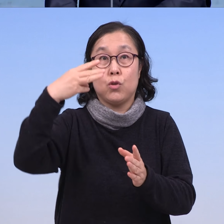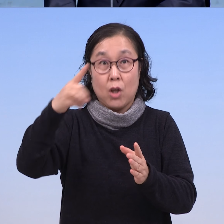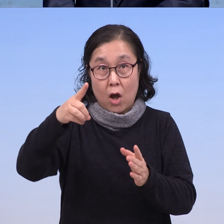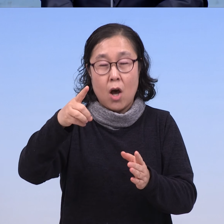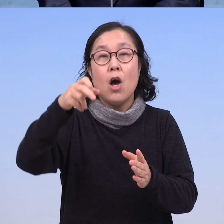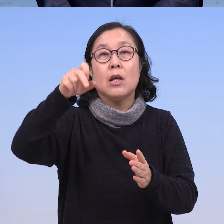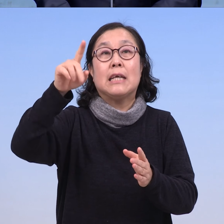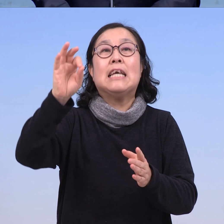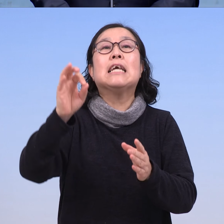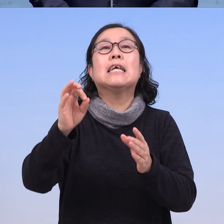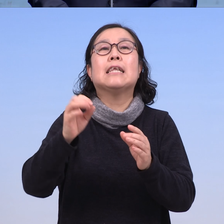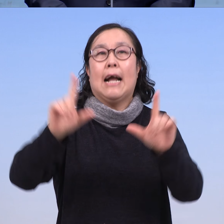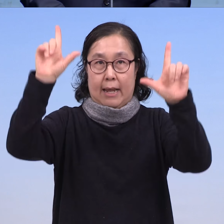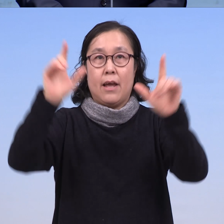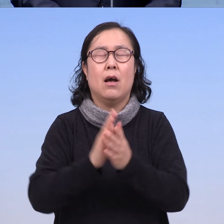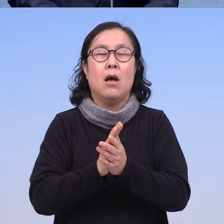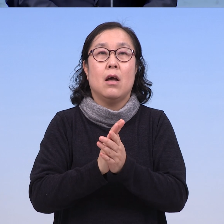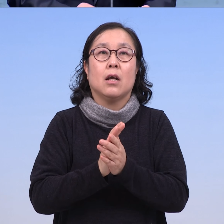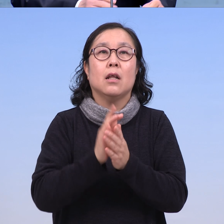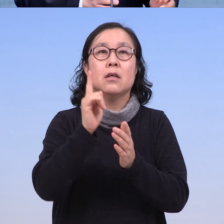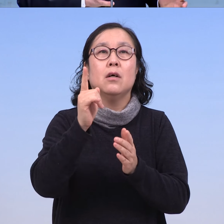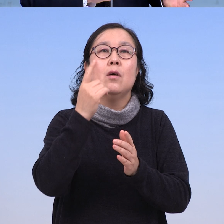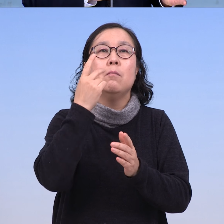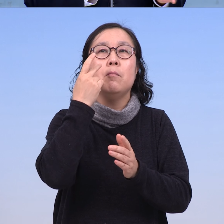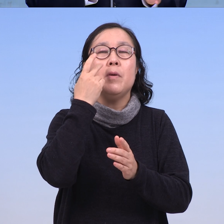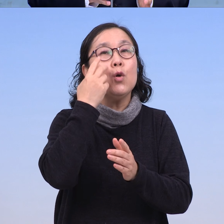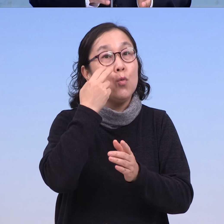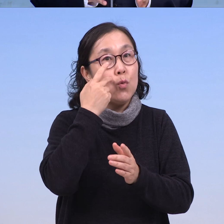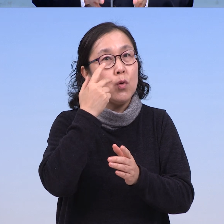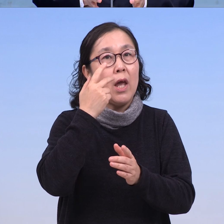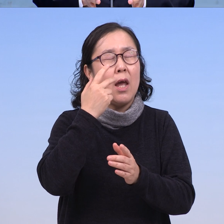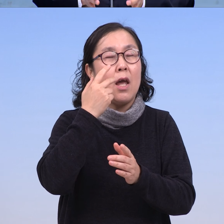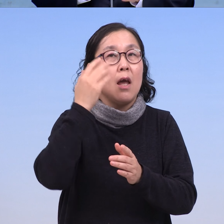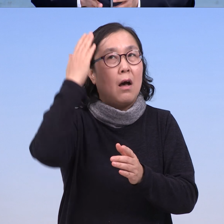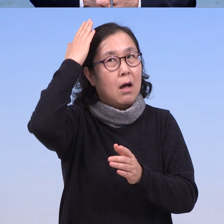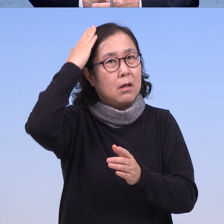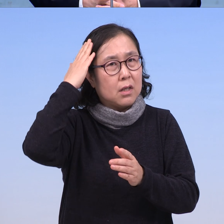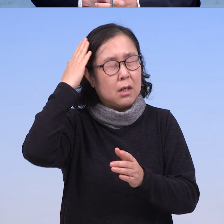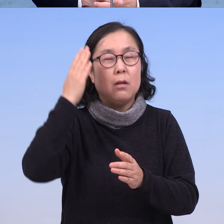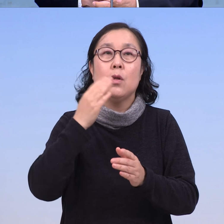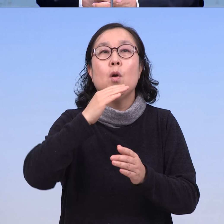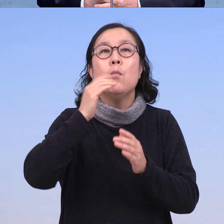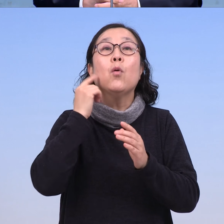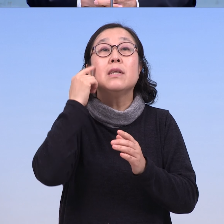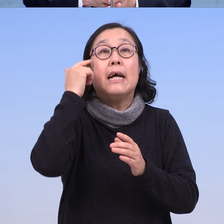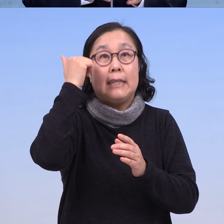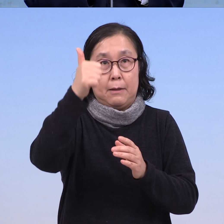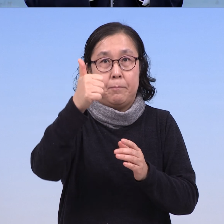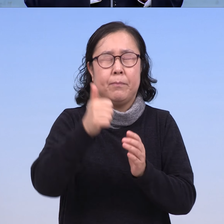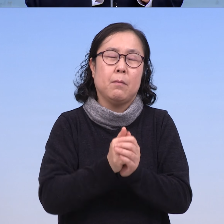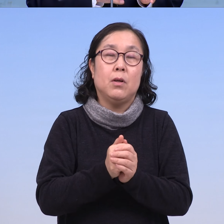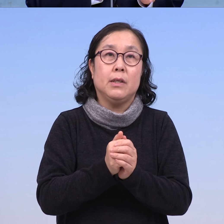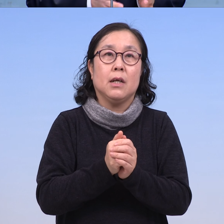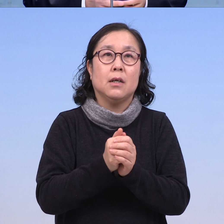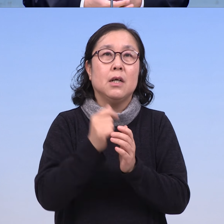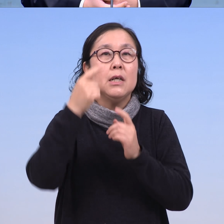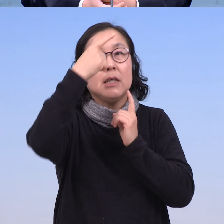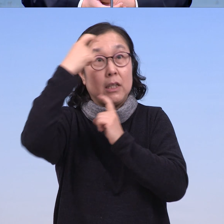그 60년대 흑인 해방 운동의 지도자였던 마틴 루터 킹 목사님을 기념하기 위해 가지고 그분의 생일을